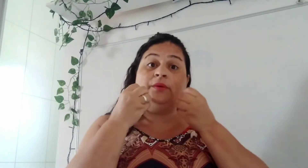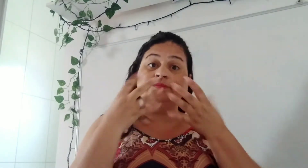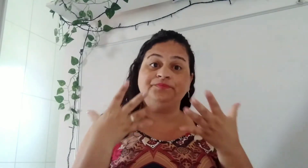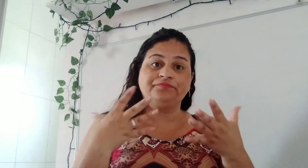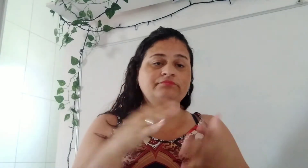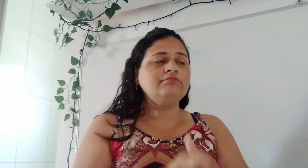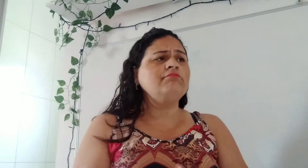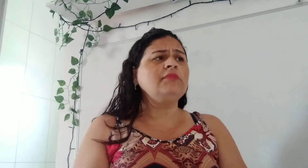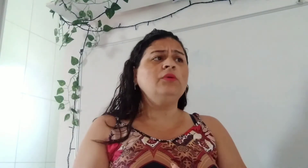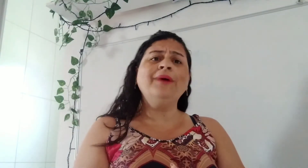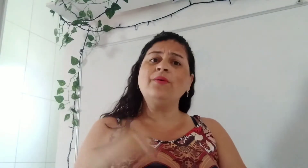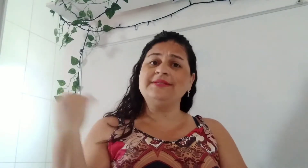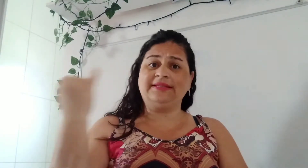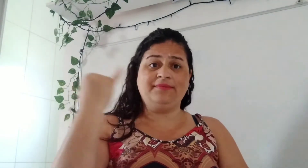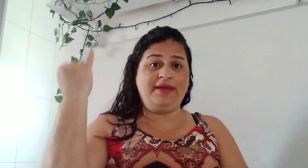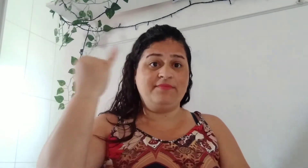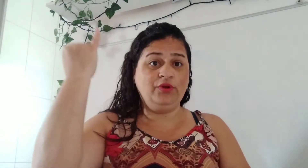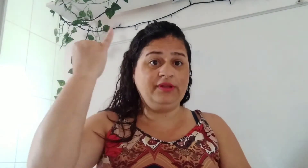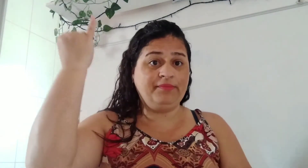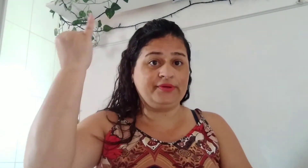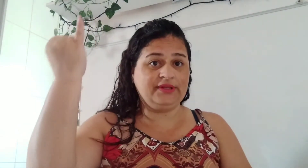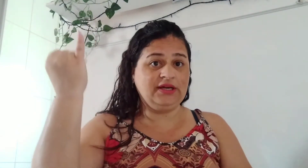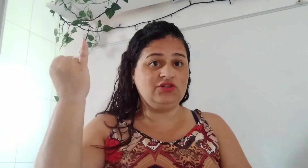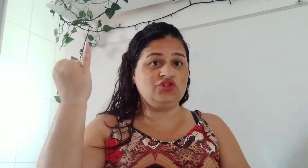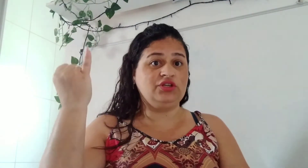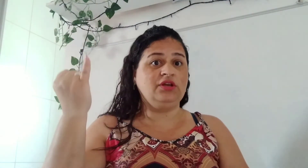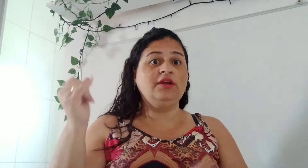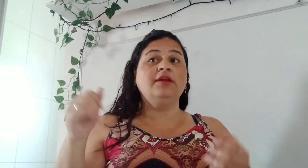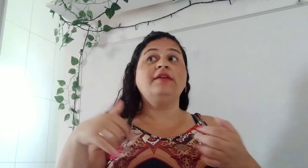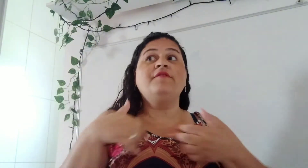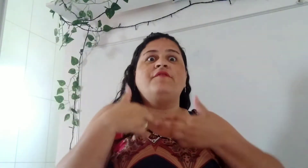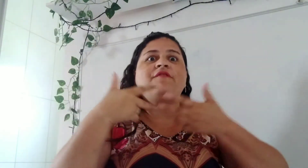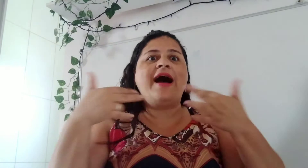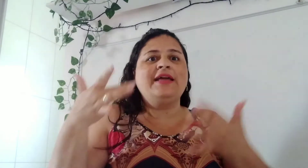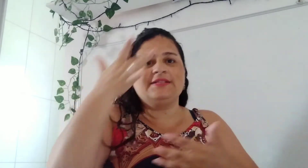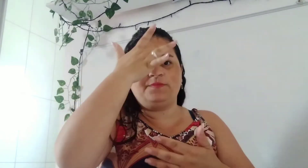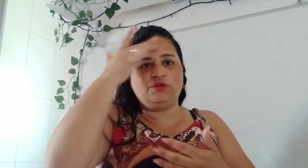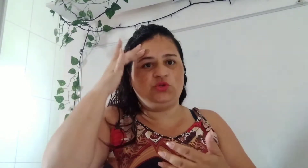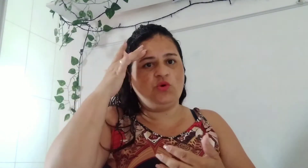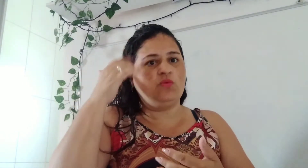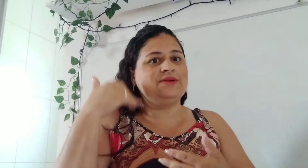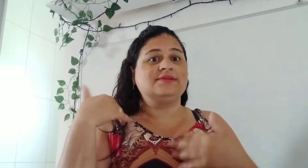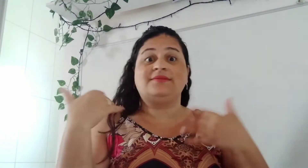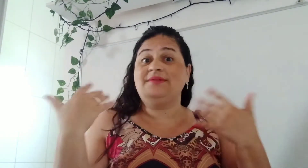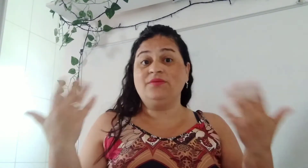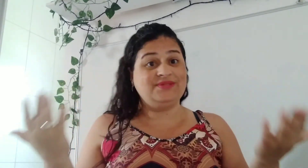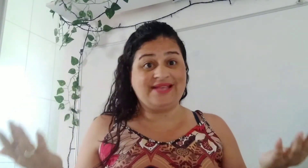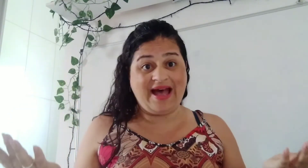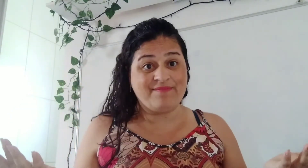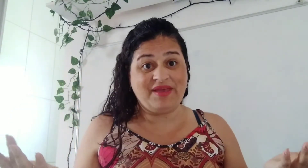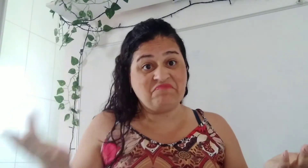Bom, uma coisa também muito importante que várias pessoas não sabem